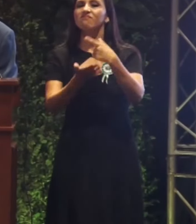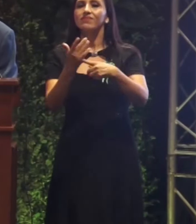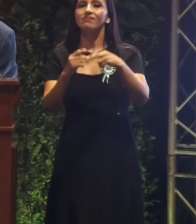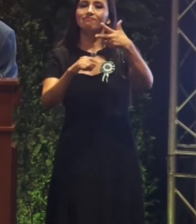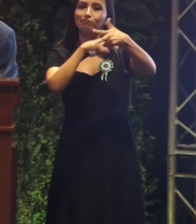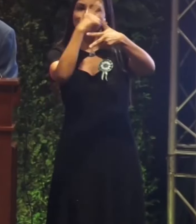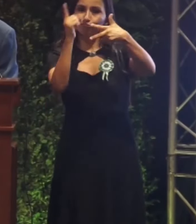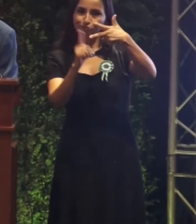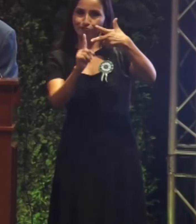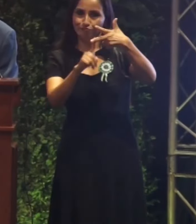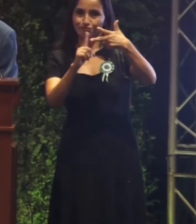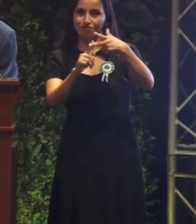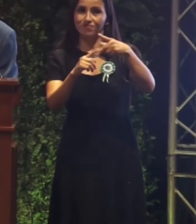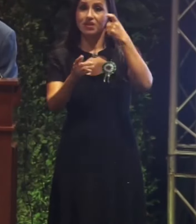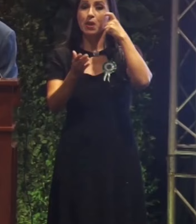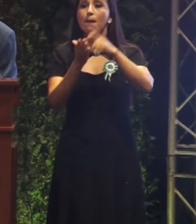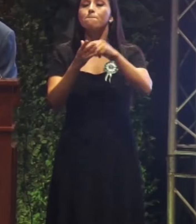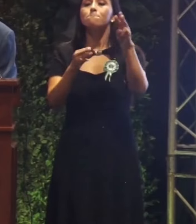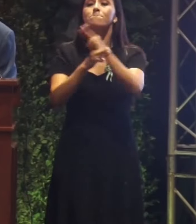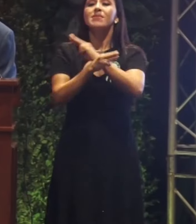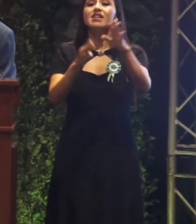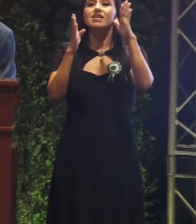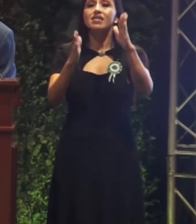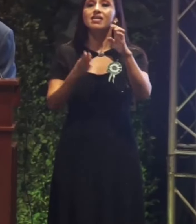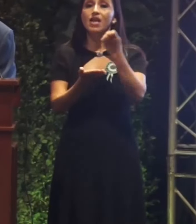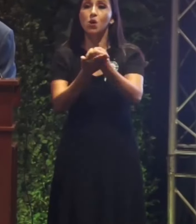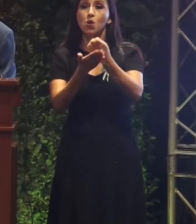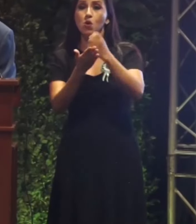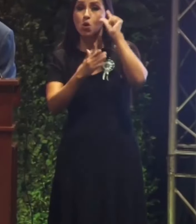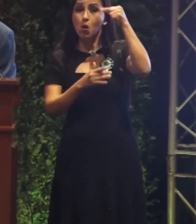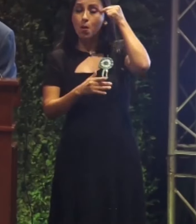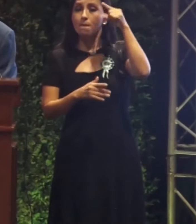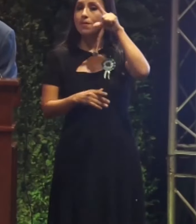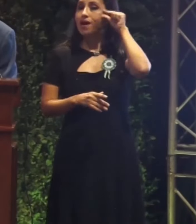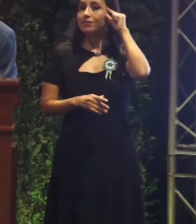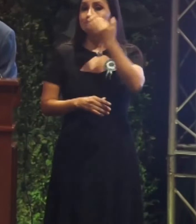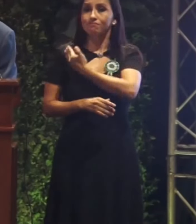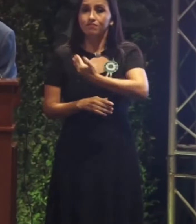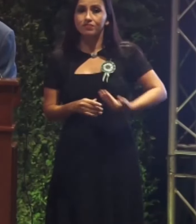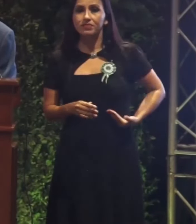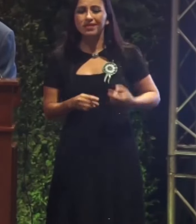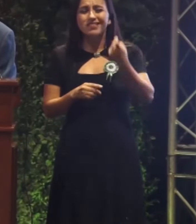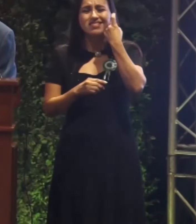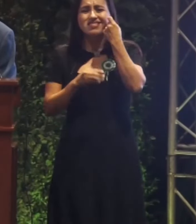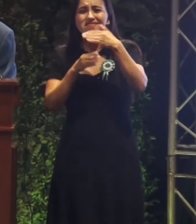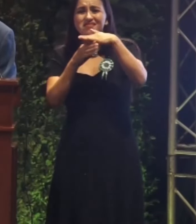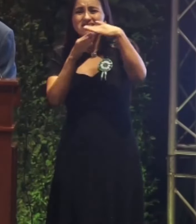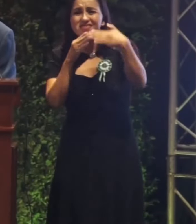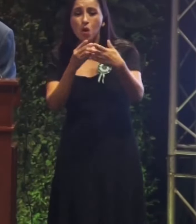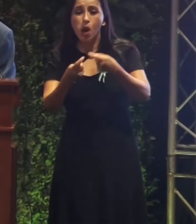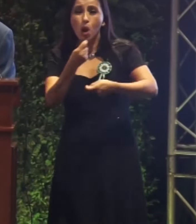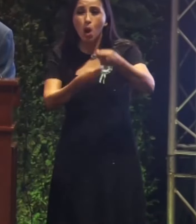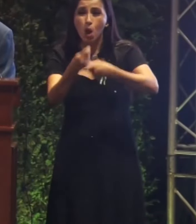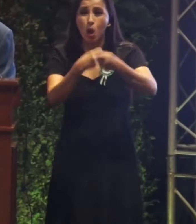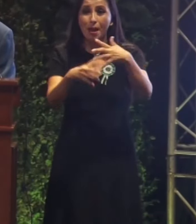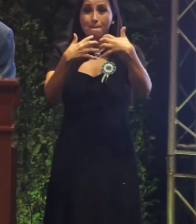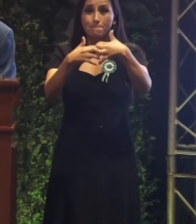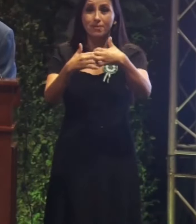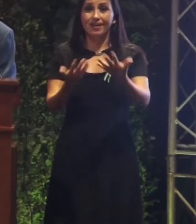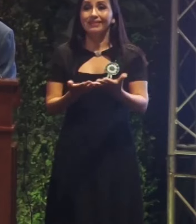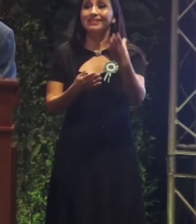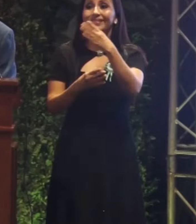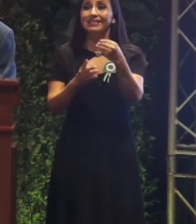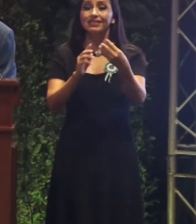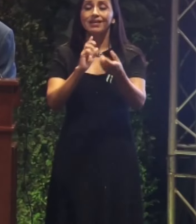argumentación. El ministro de Economía del gobierno del presidente Arce, apenas terminadas las negociaciones con los empresarios